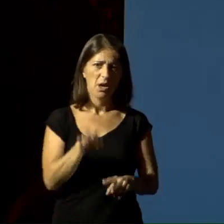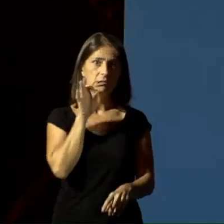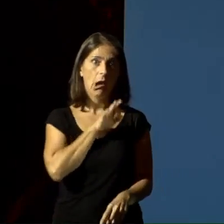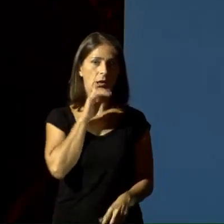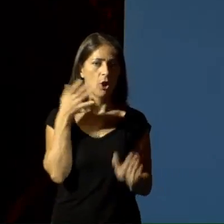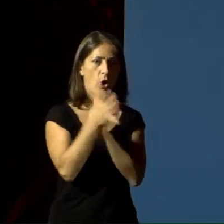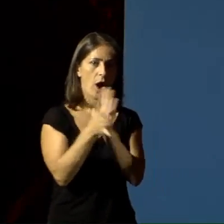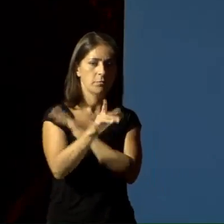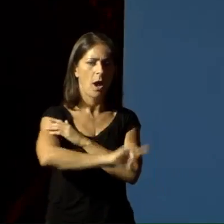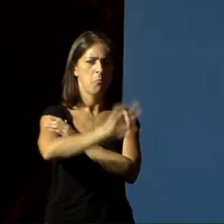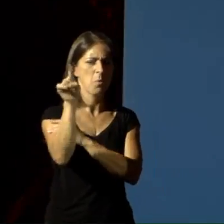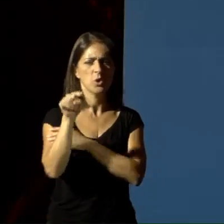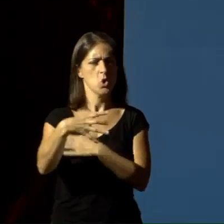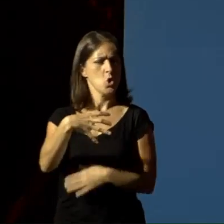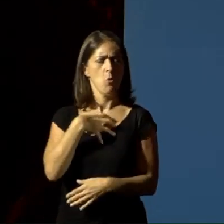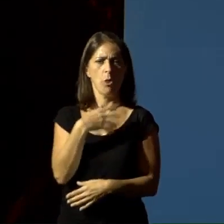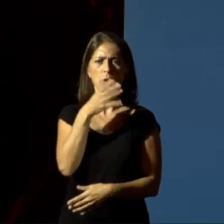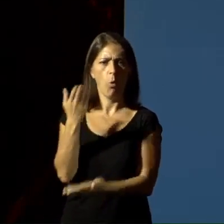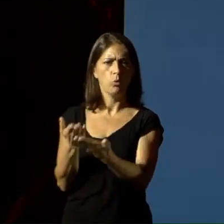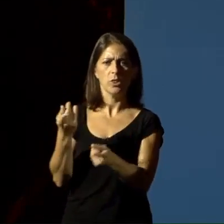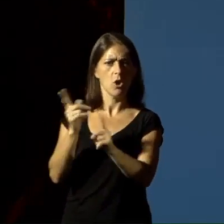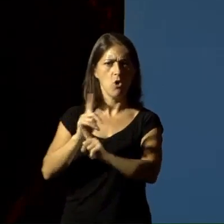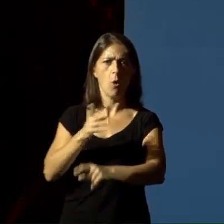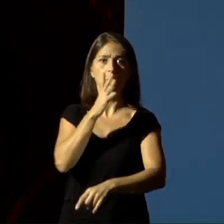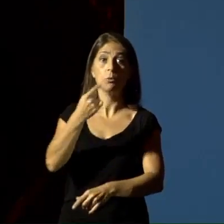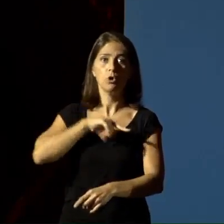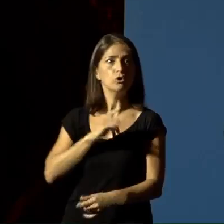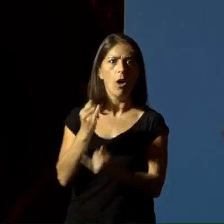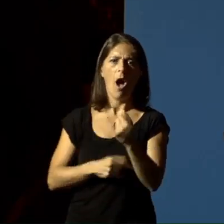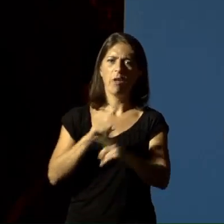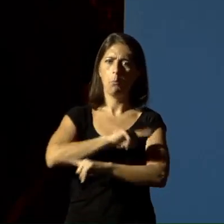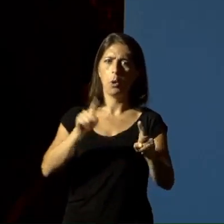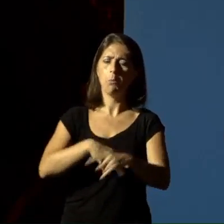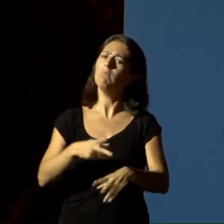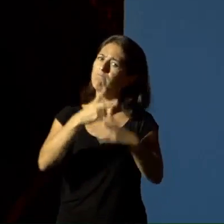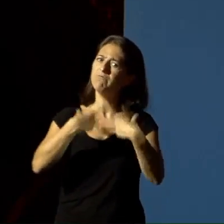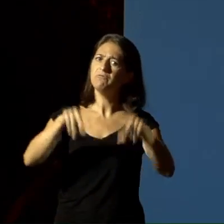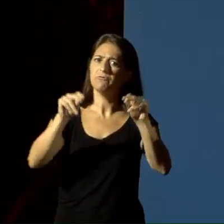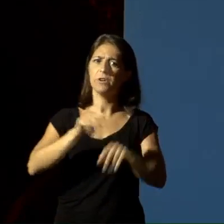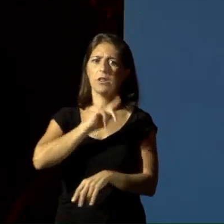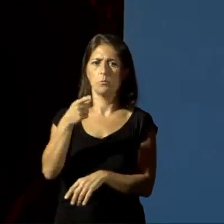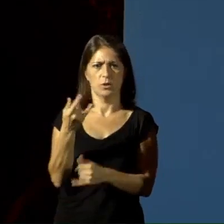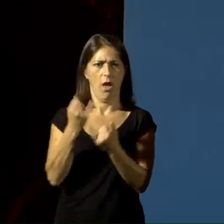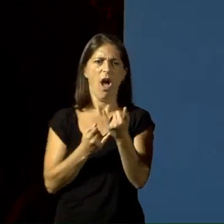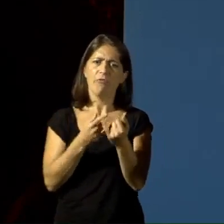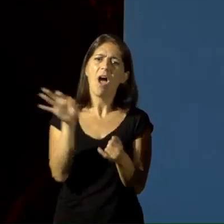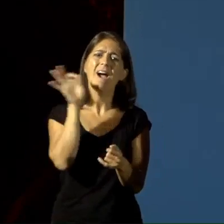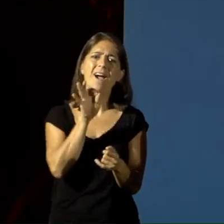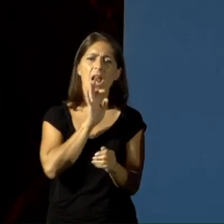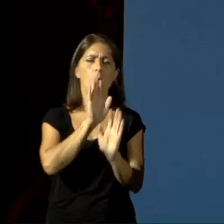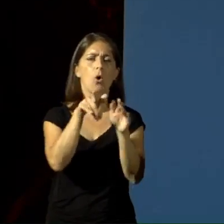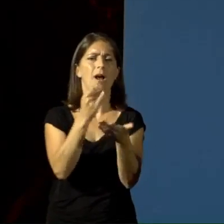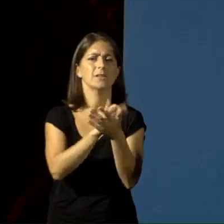galego, e iso non pode ser, porque non é xusto. Por iso imos levantar a prohibición e mostrar a liberdade ás aulas.